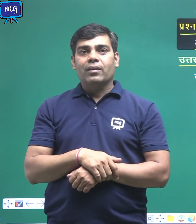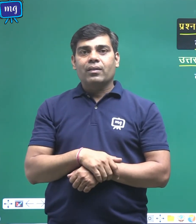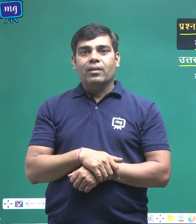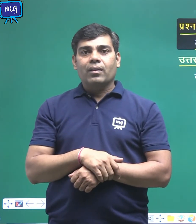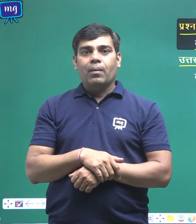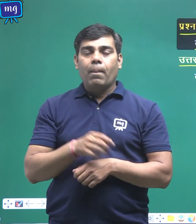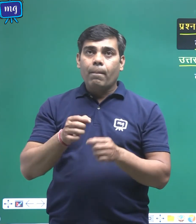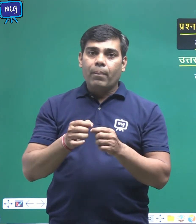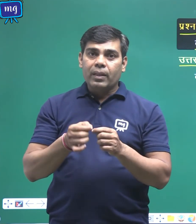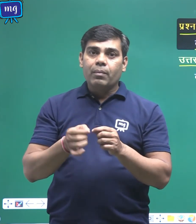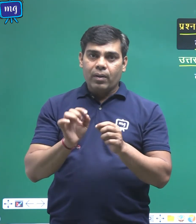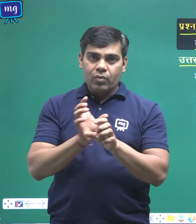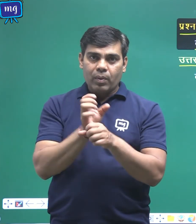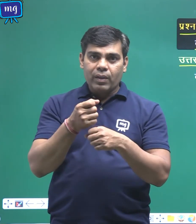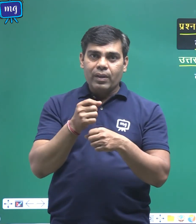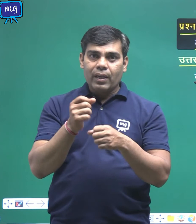प्रतिमा